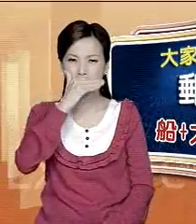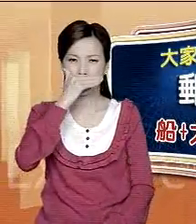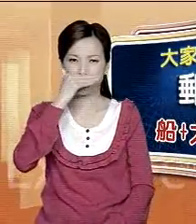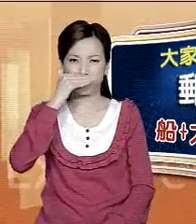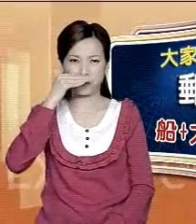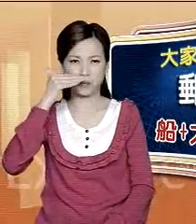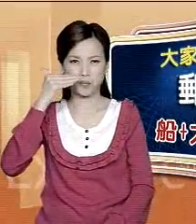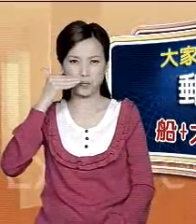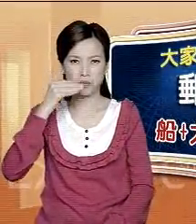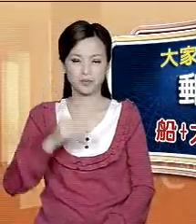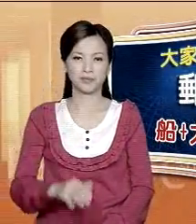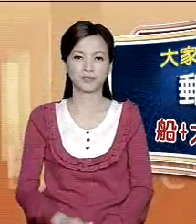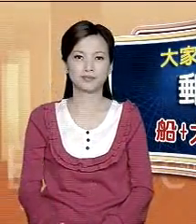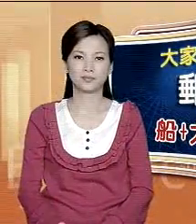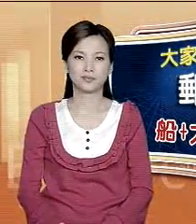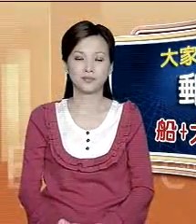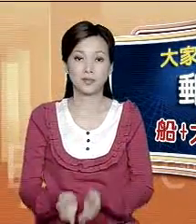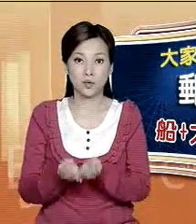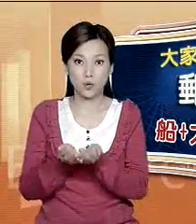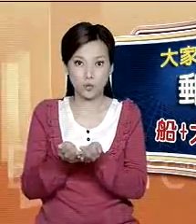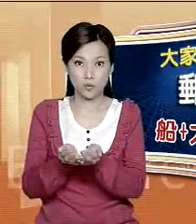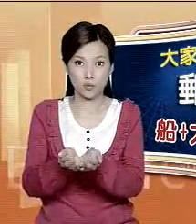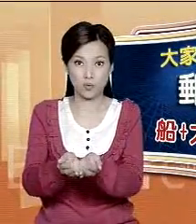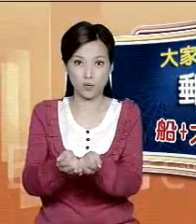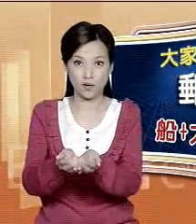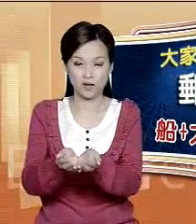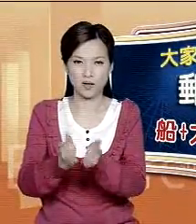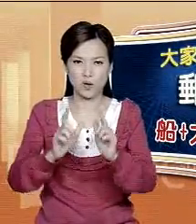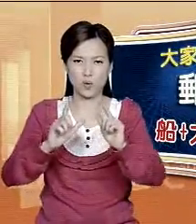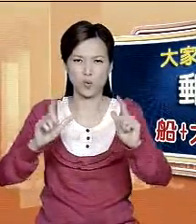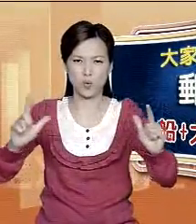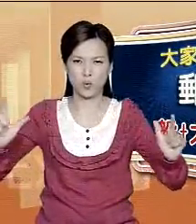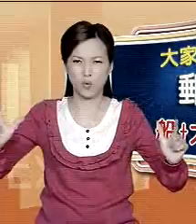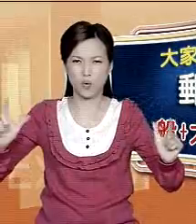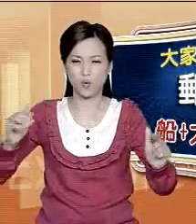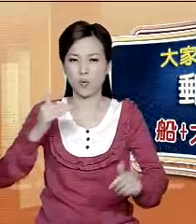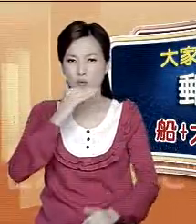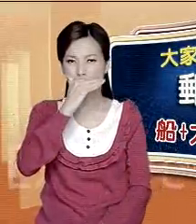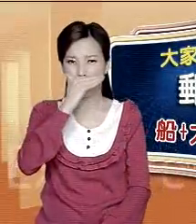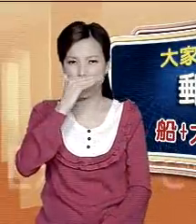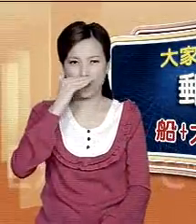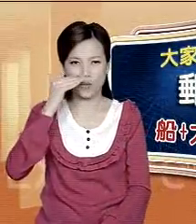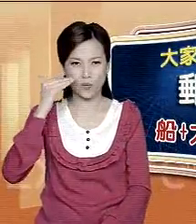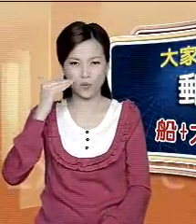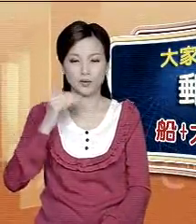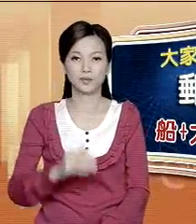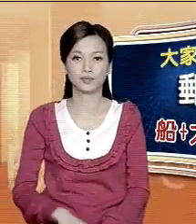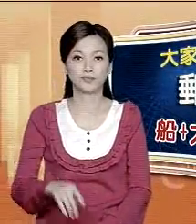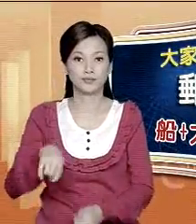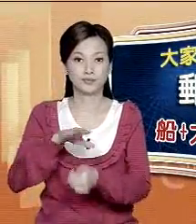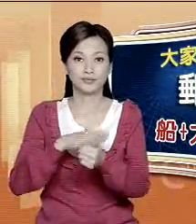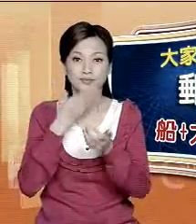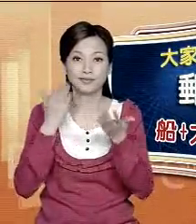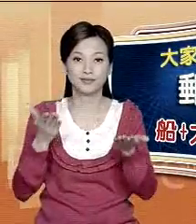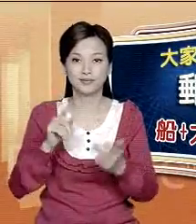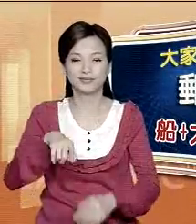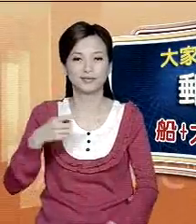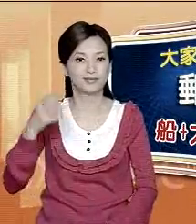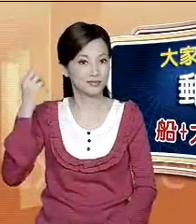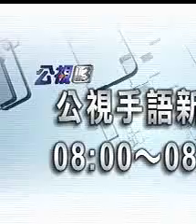很豪华，这样也是游轮。船大豪华，这样您学会了吗？